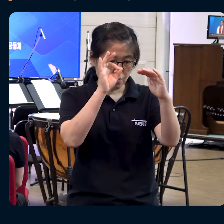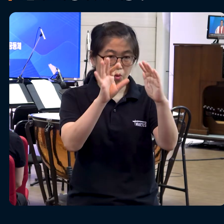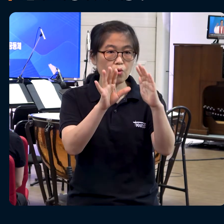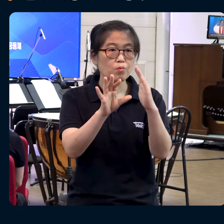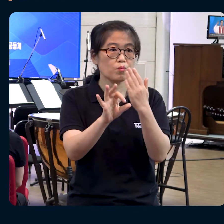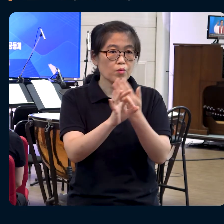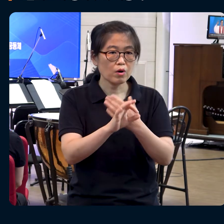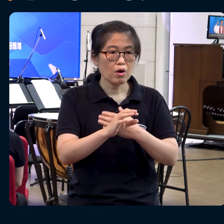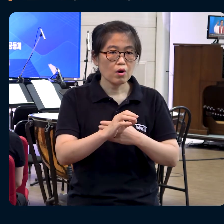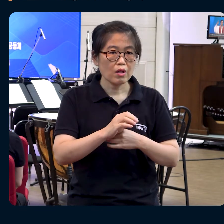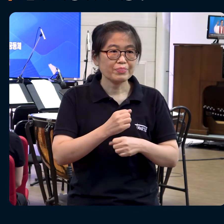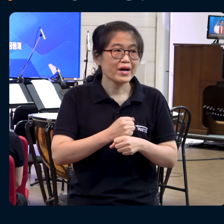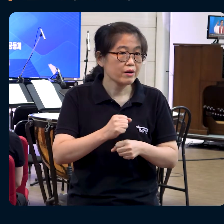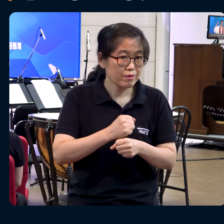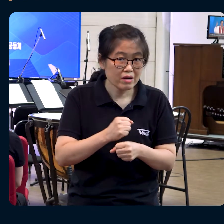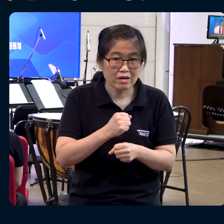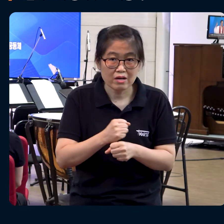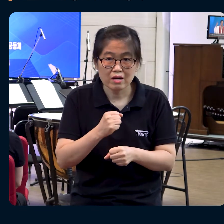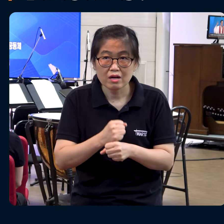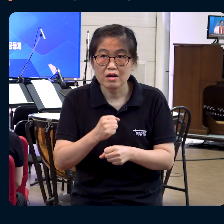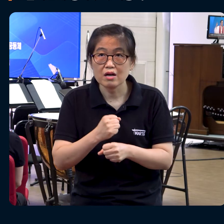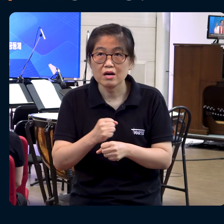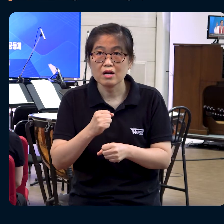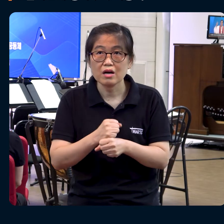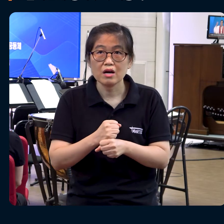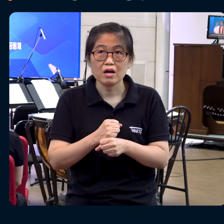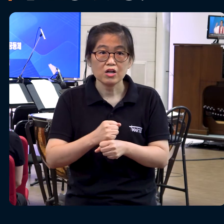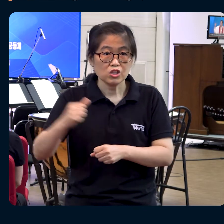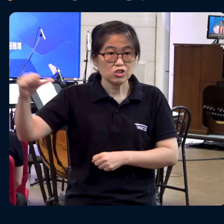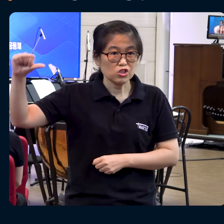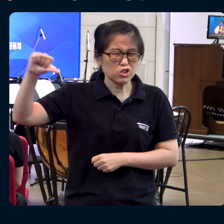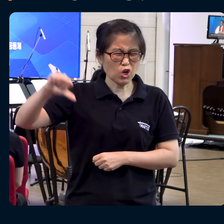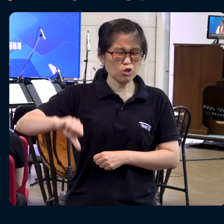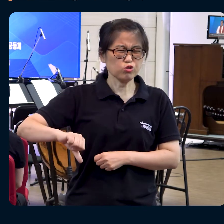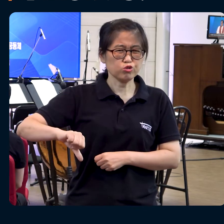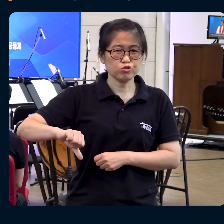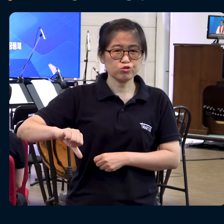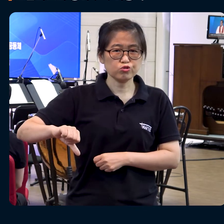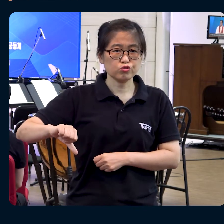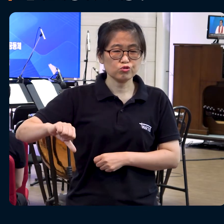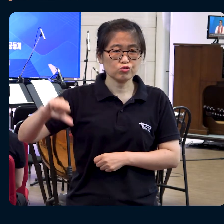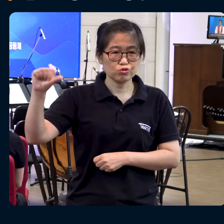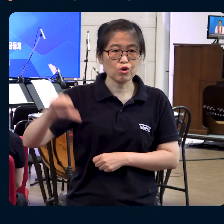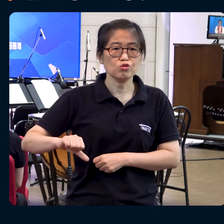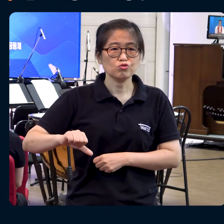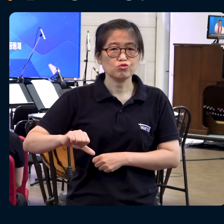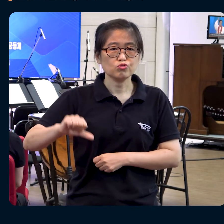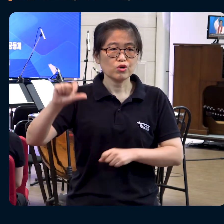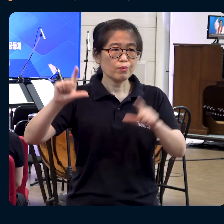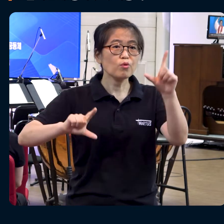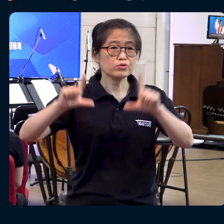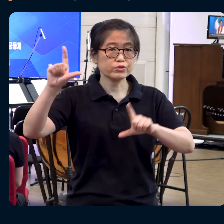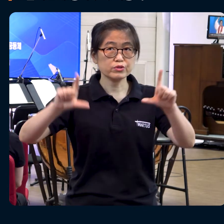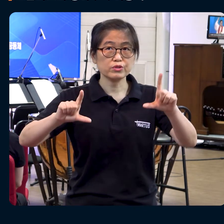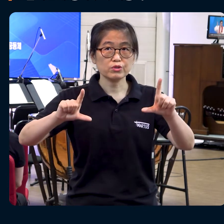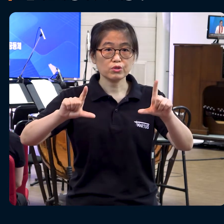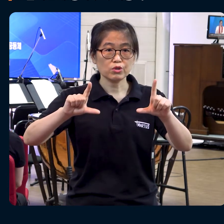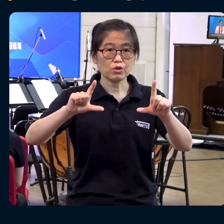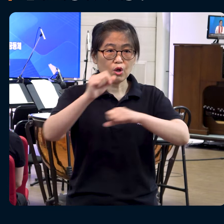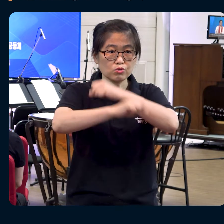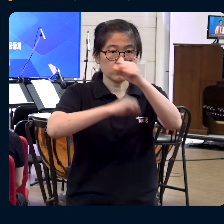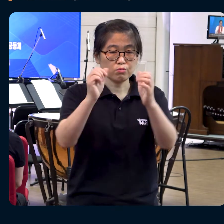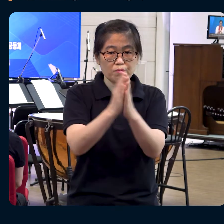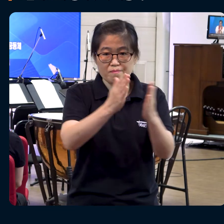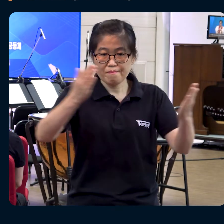때 너무 당혹스러운 건 뭐냐, 그것은 사실은 참혹한 저주의 퍼포먼스거든요.